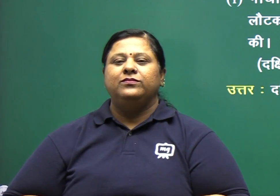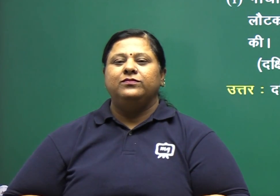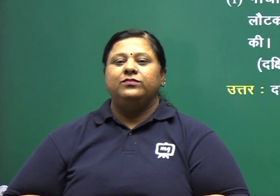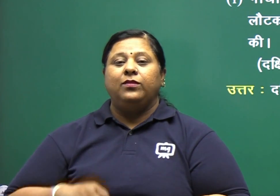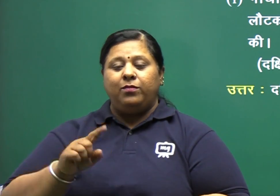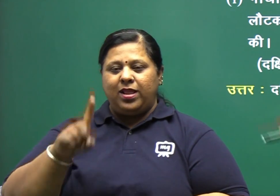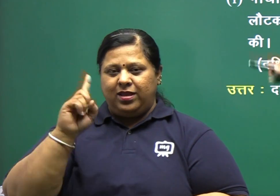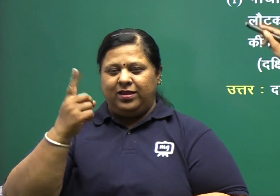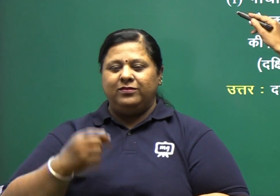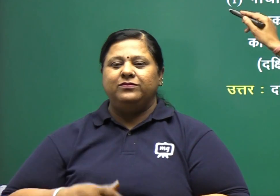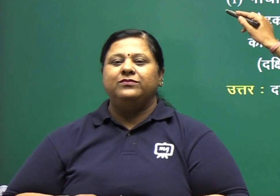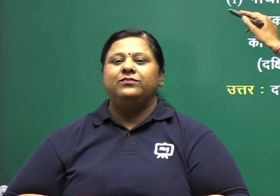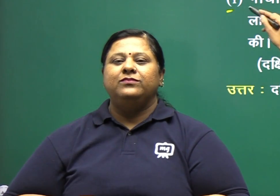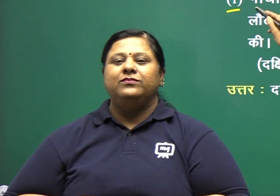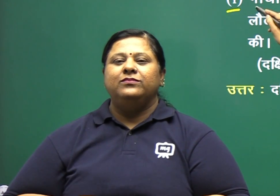पहला प्रश्न है